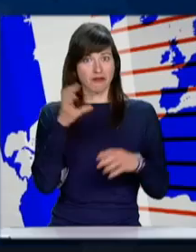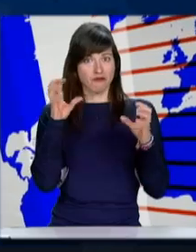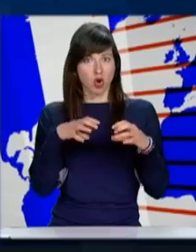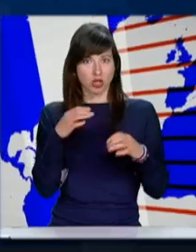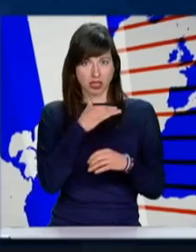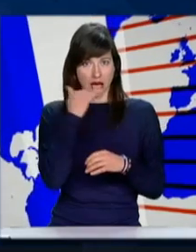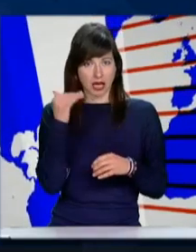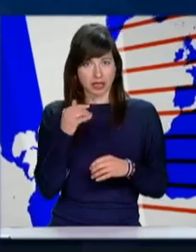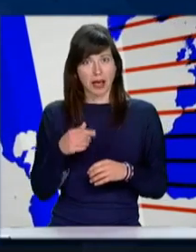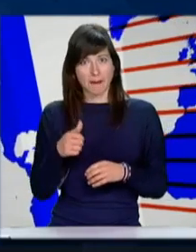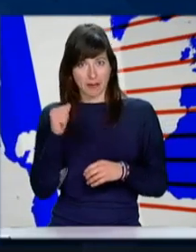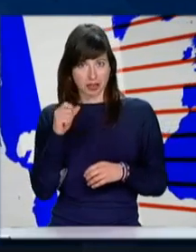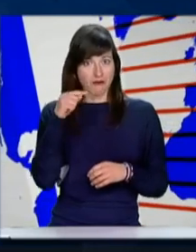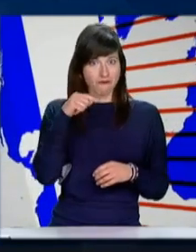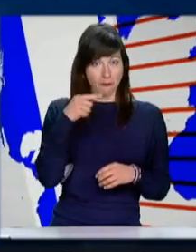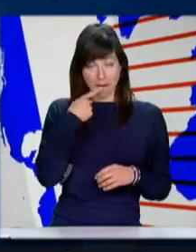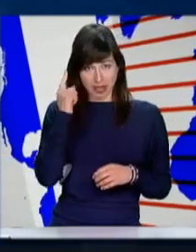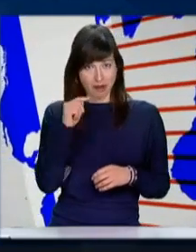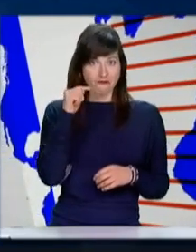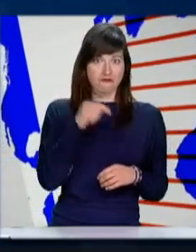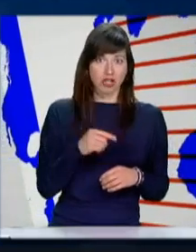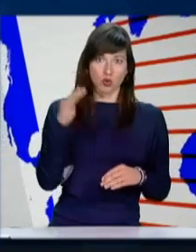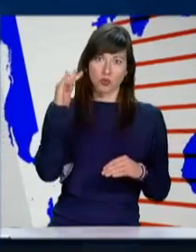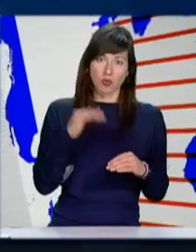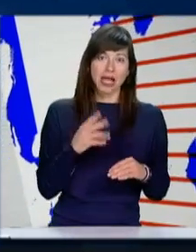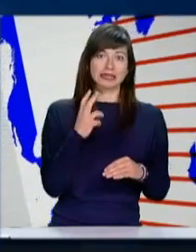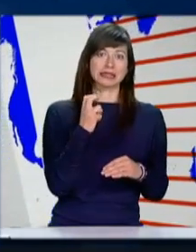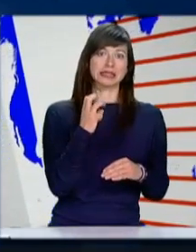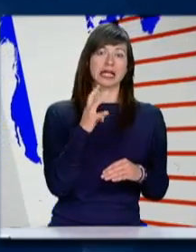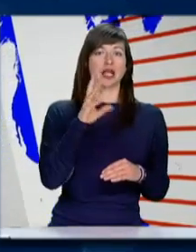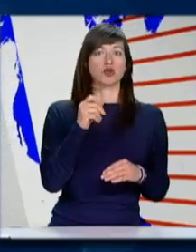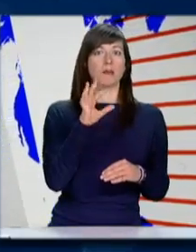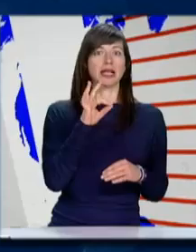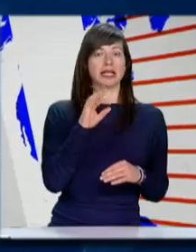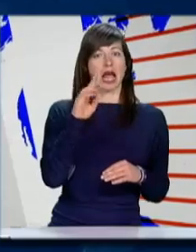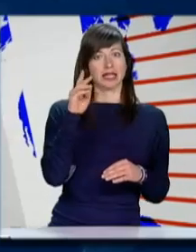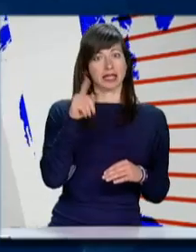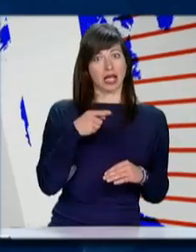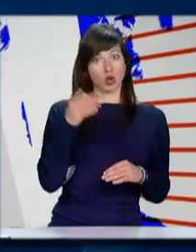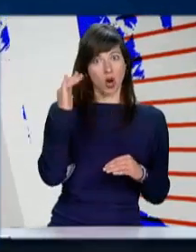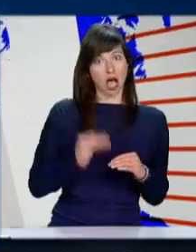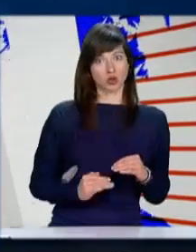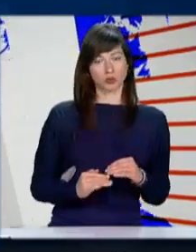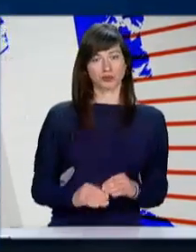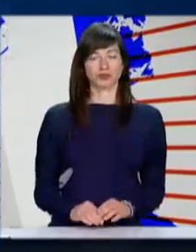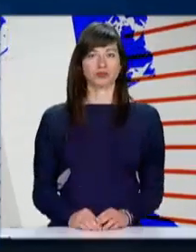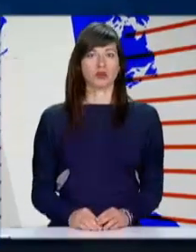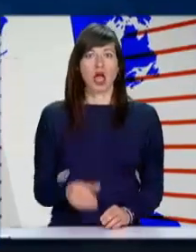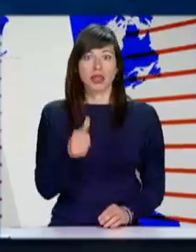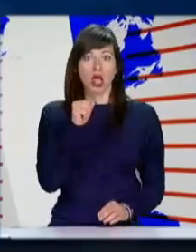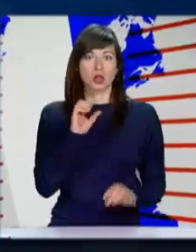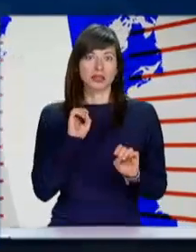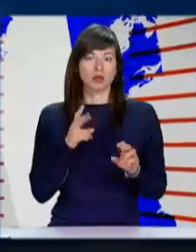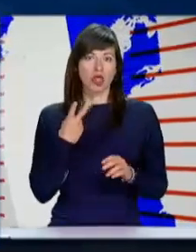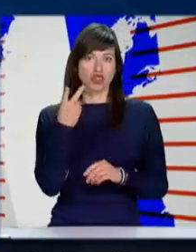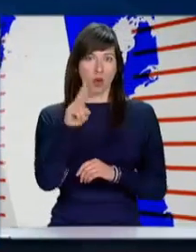χανιά μειώθηκαν σε σχέση με την προηγούμενη χρονιά κατά 30 με 50% χωρίς νερό θα μείνουν